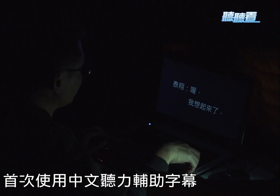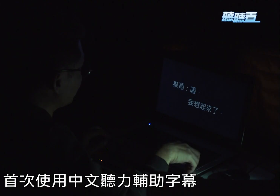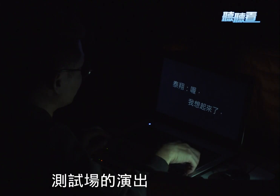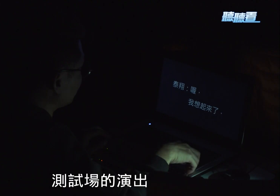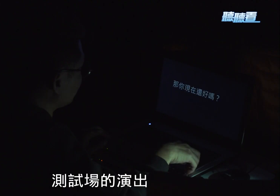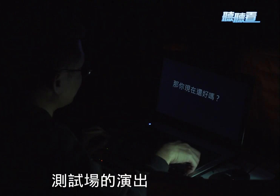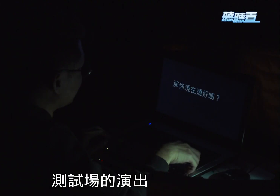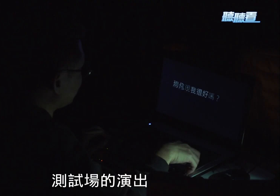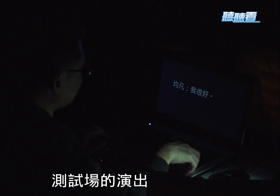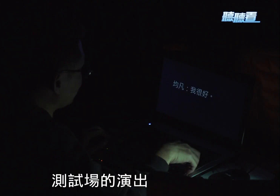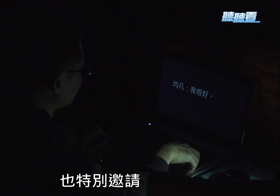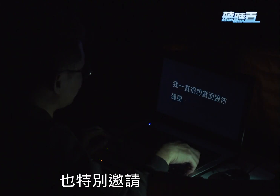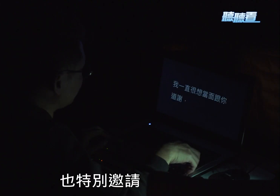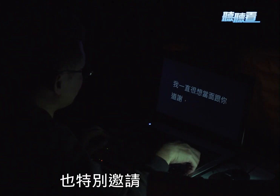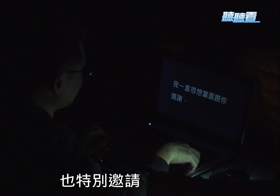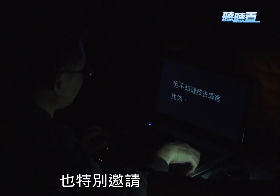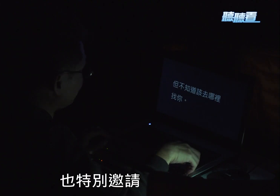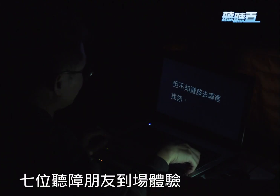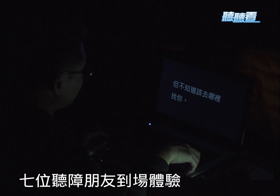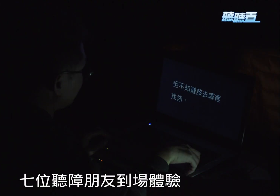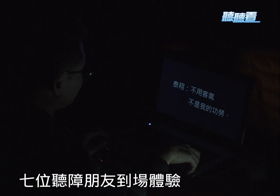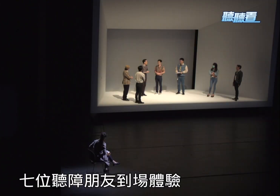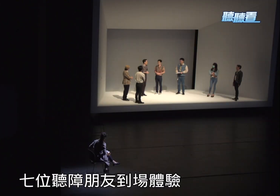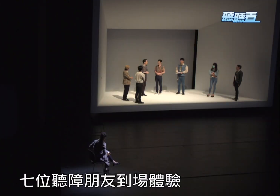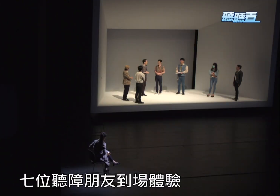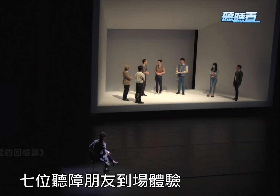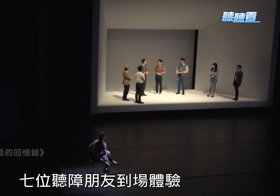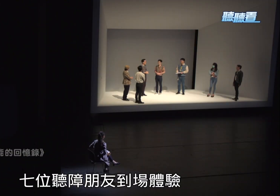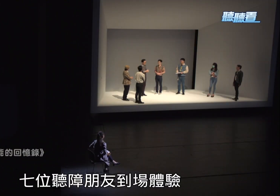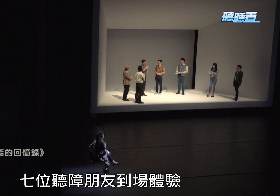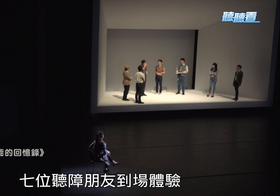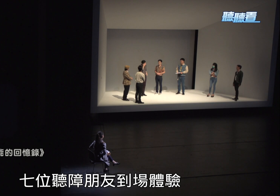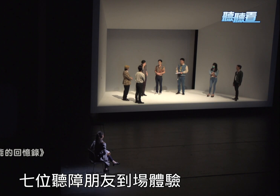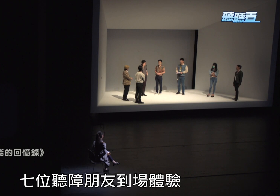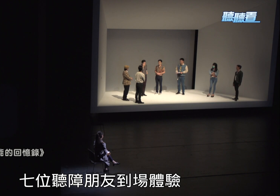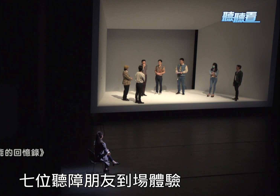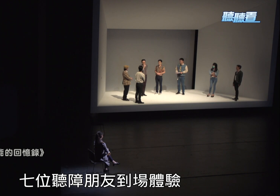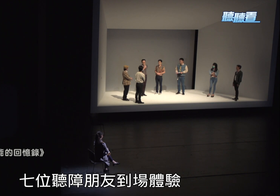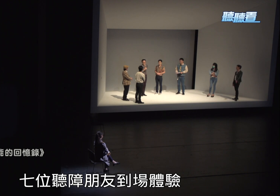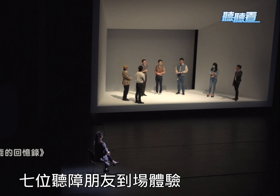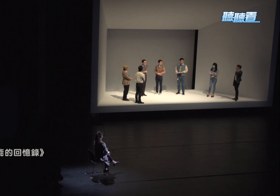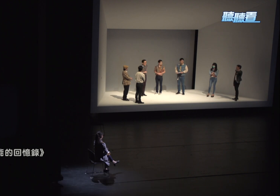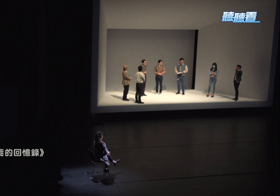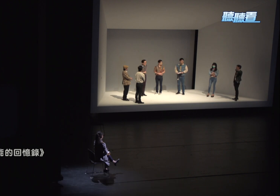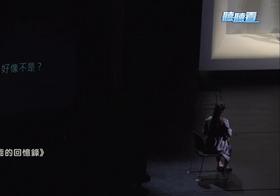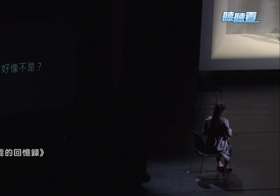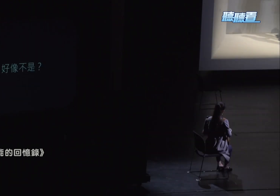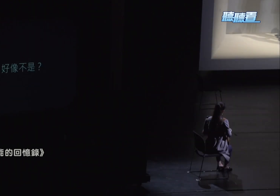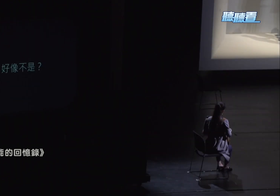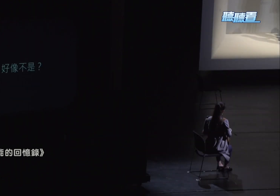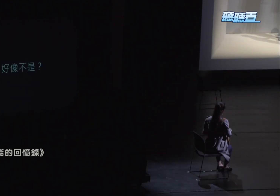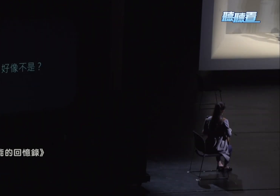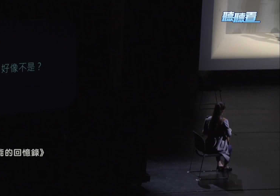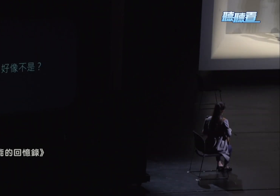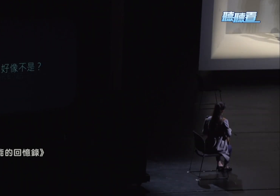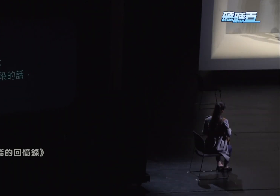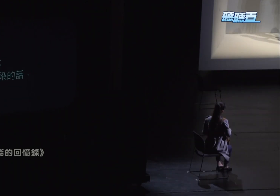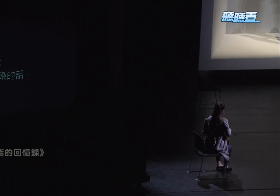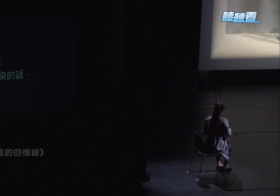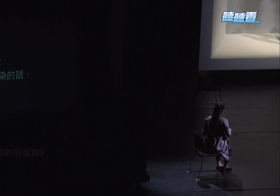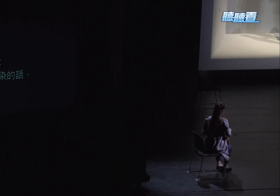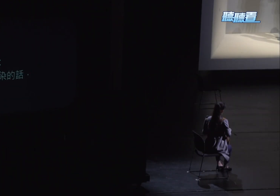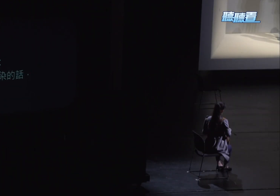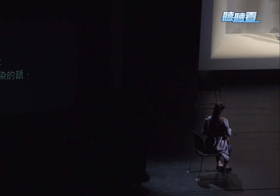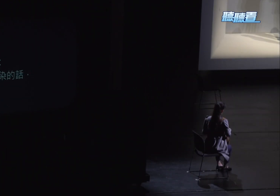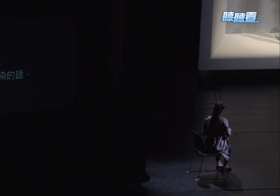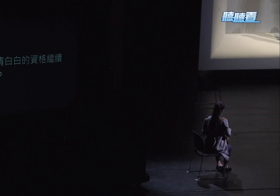字幕，测试场的演出也特别邀请7位听障朋友到场体验。 就是说，书写感